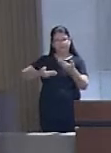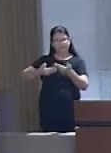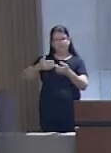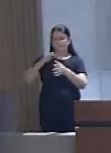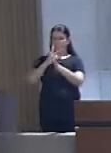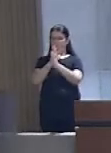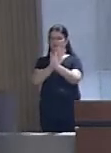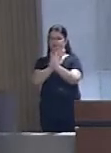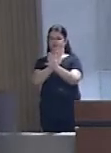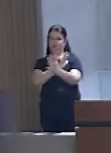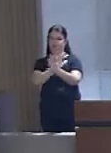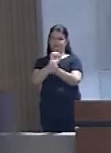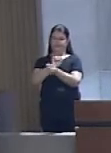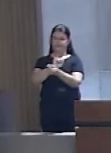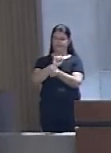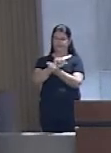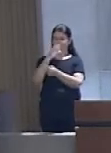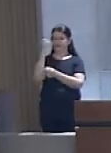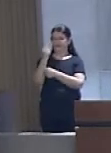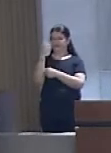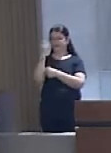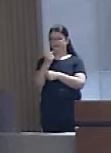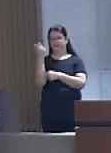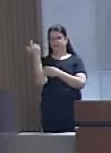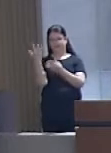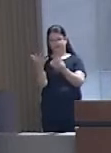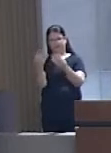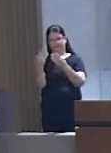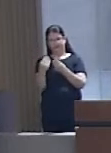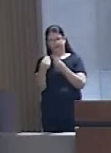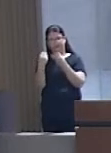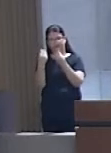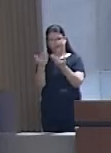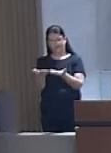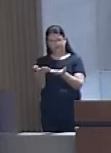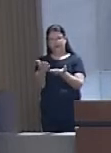filas de espera para concessão dos benefícios, com